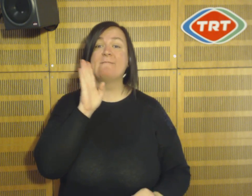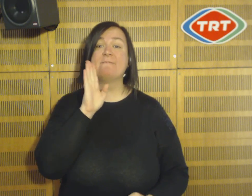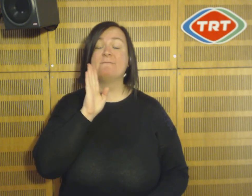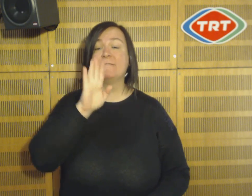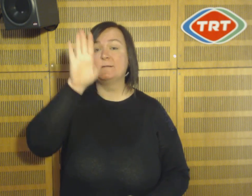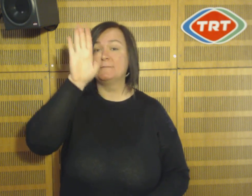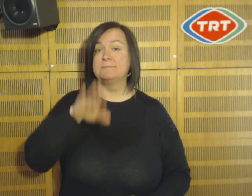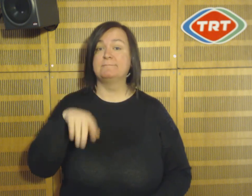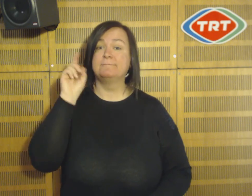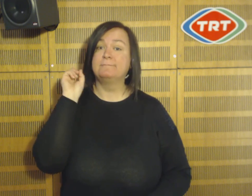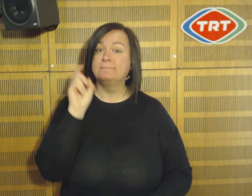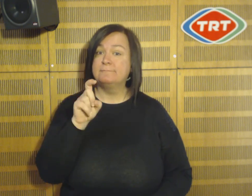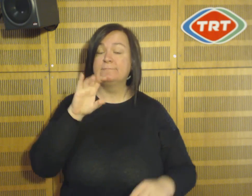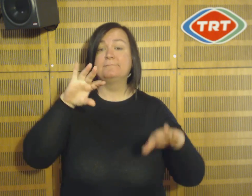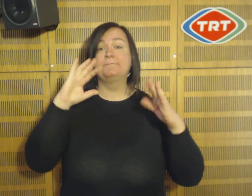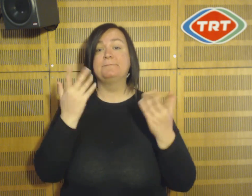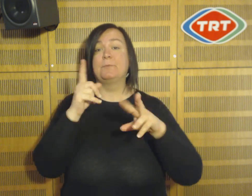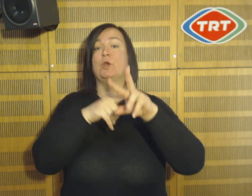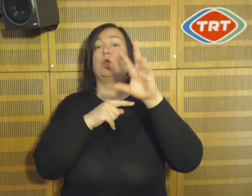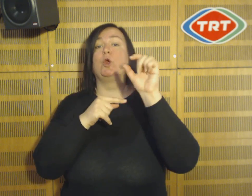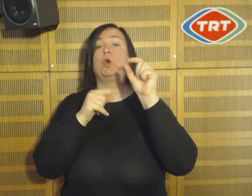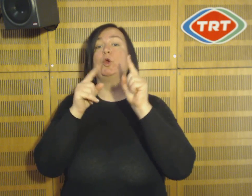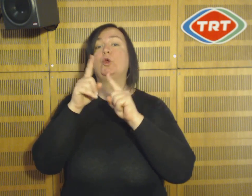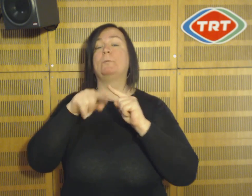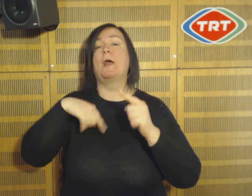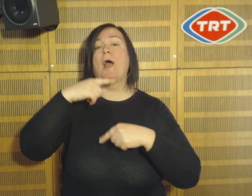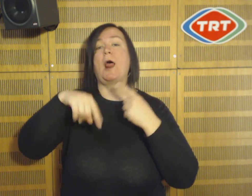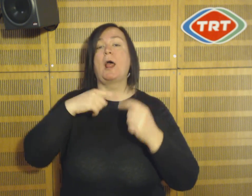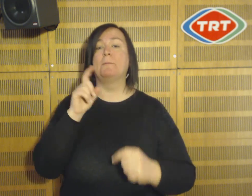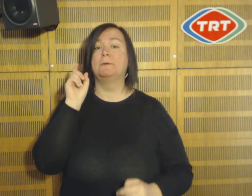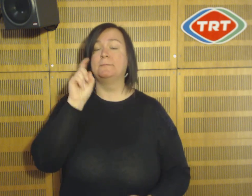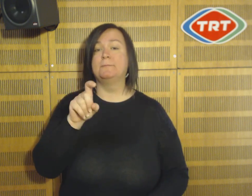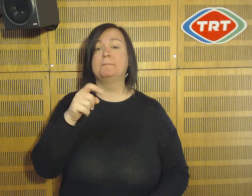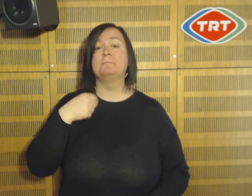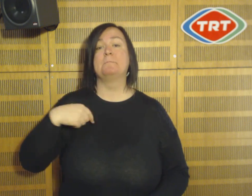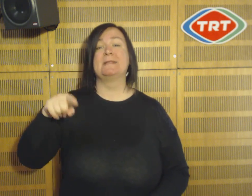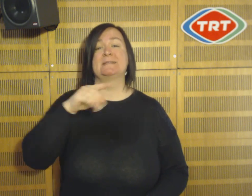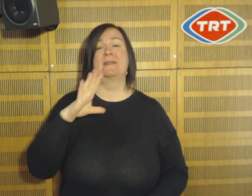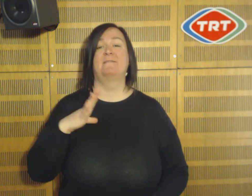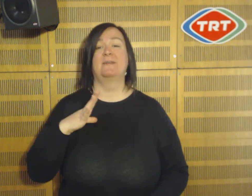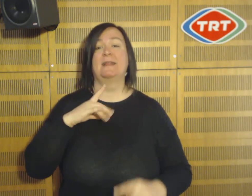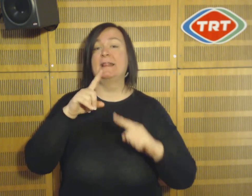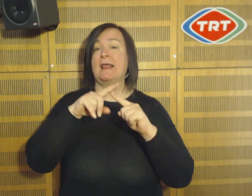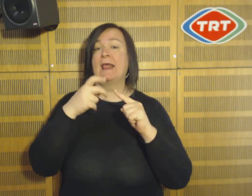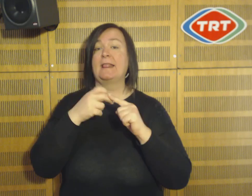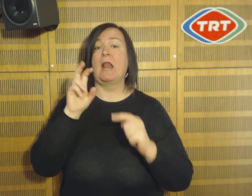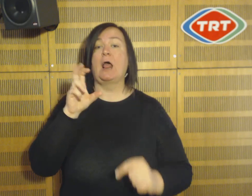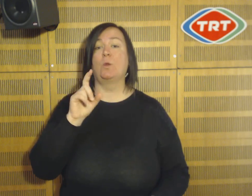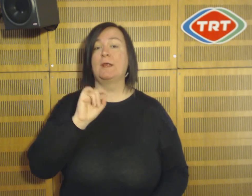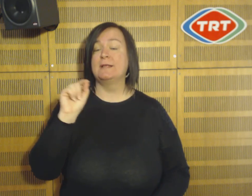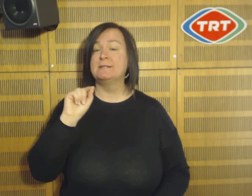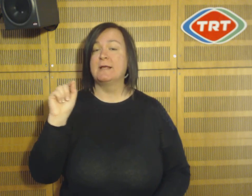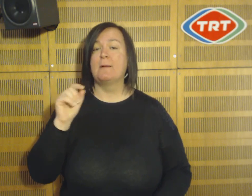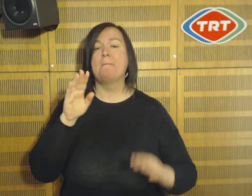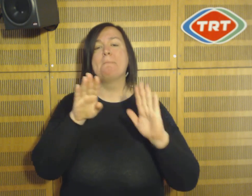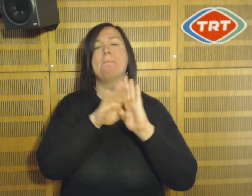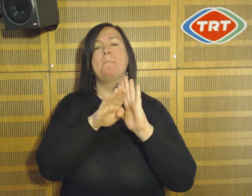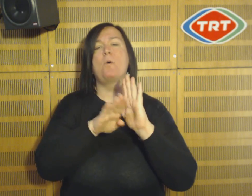sayfamızdaki bağlantıya tıklayarak ya da YouTube arama çubuğuna biz de varız TRT Radyo yazarak programımızın işaret